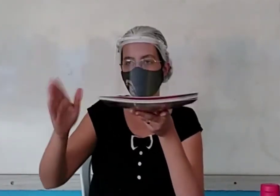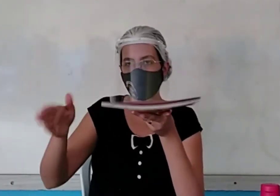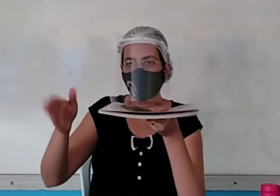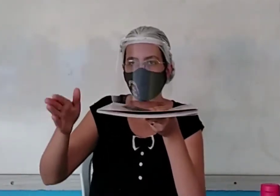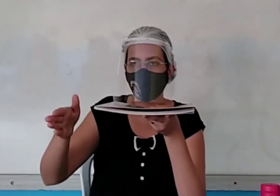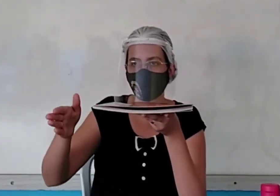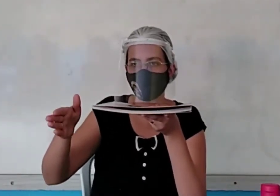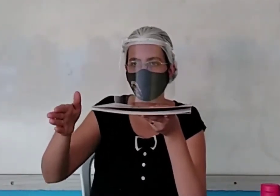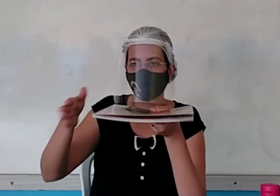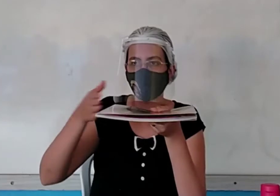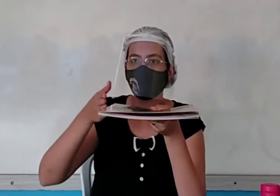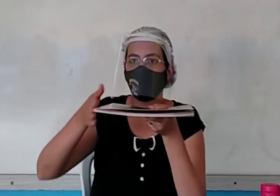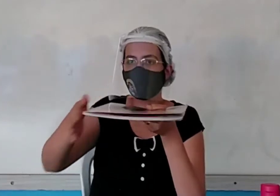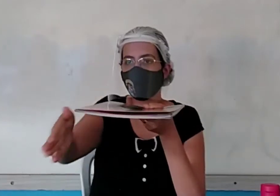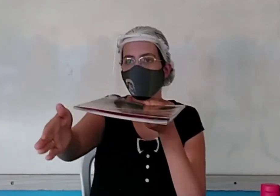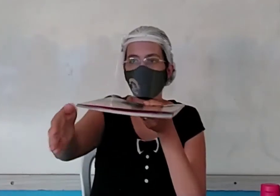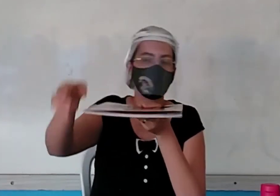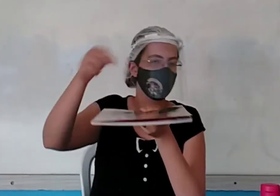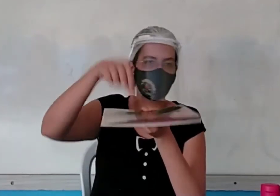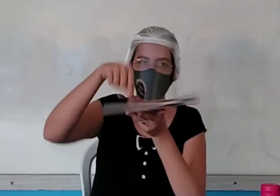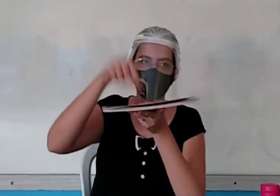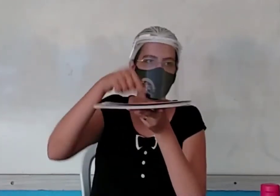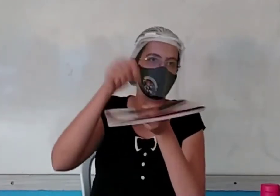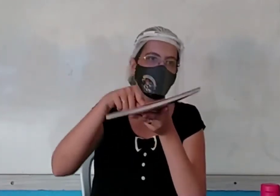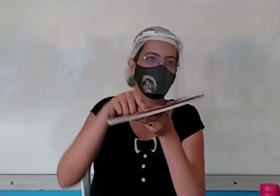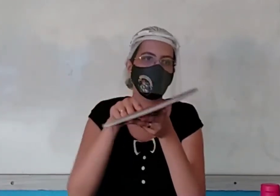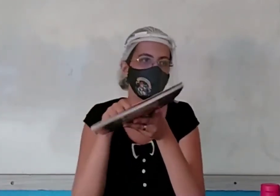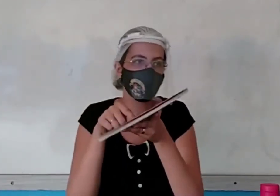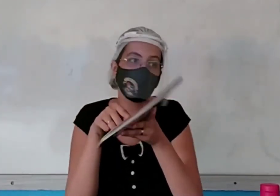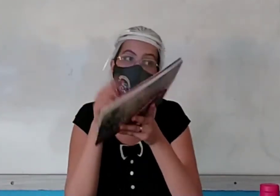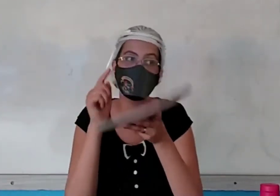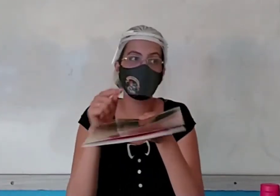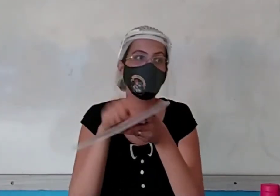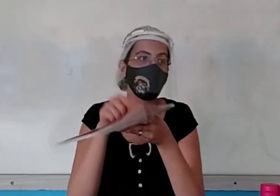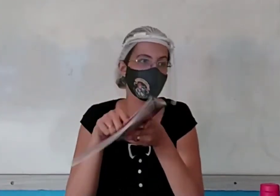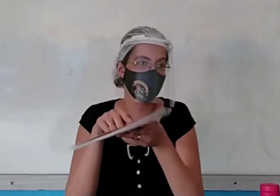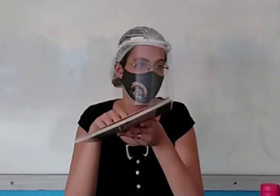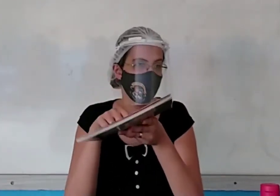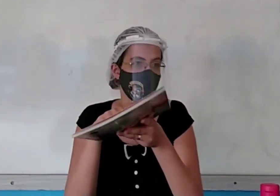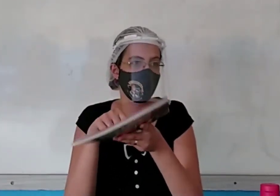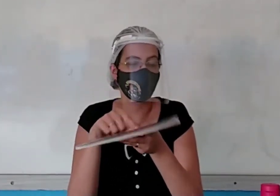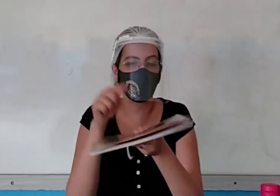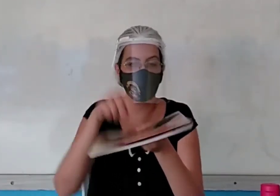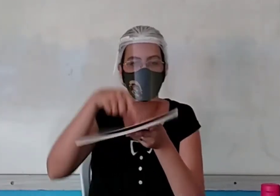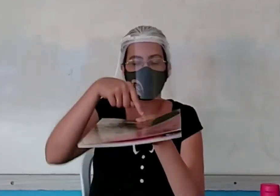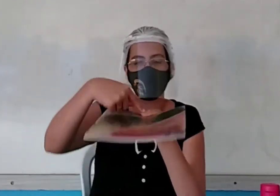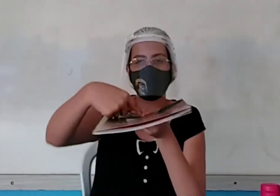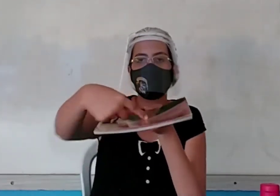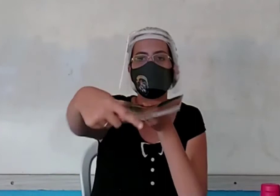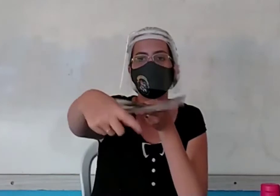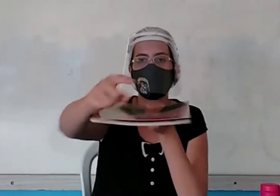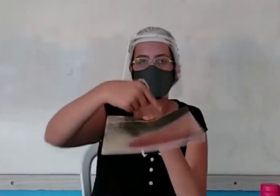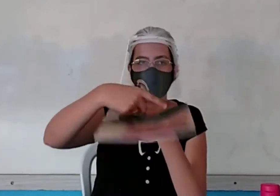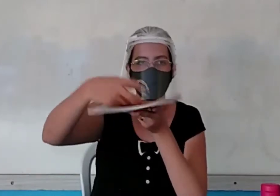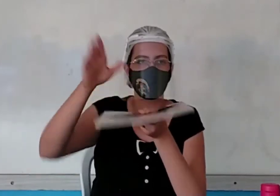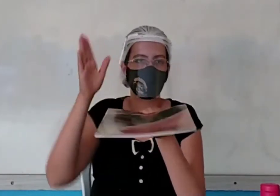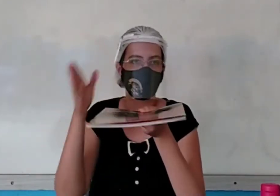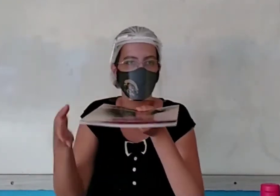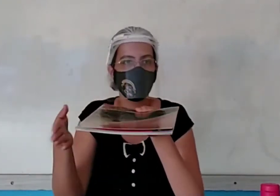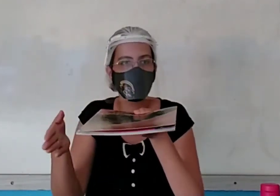atravessa aqui, ó. Do lado da faixa. Mas não atravessa em cima da faixa, não. Não tem que faça. Atravessar pela faixa. A atravessa do